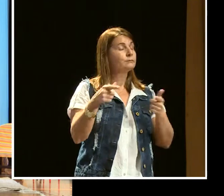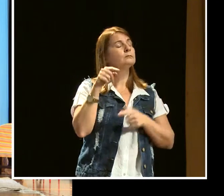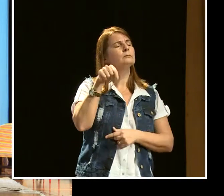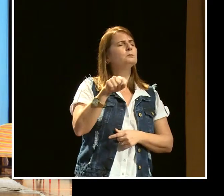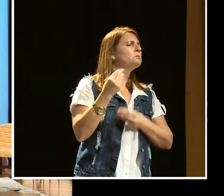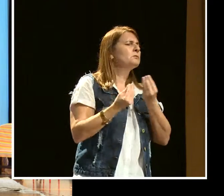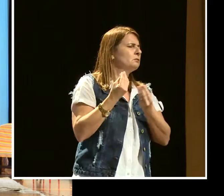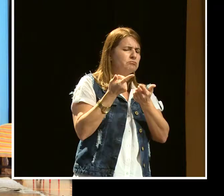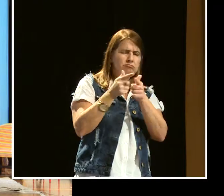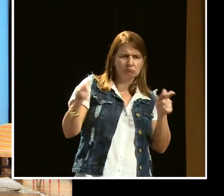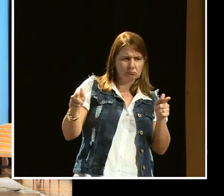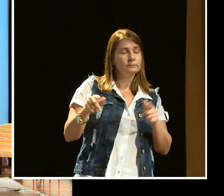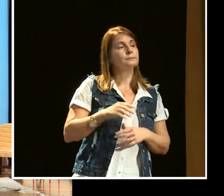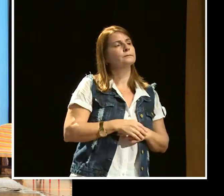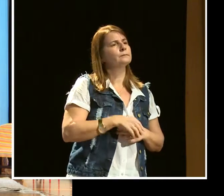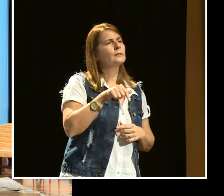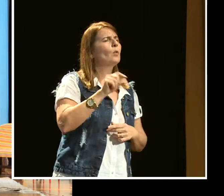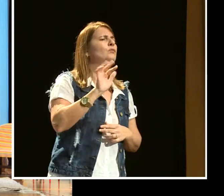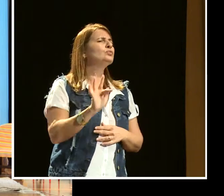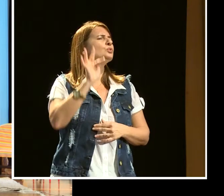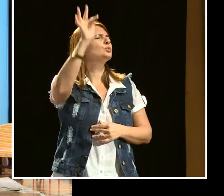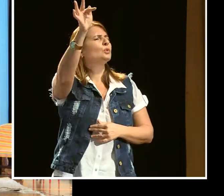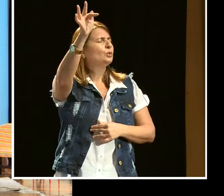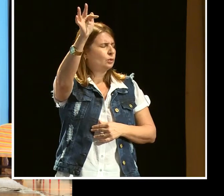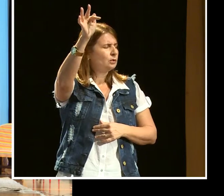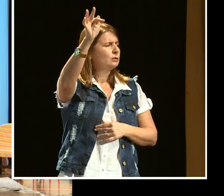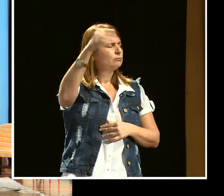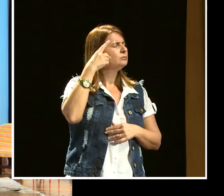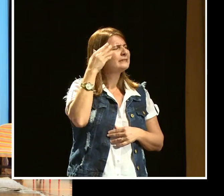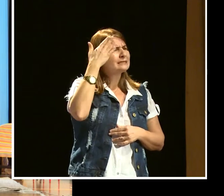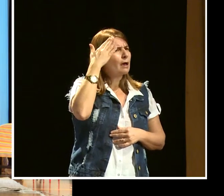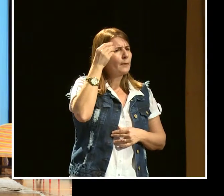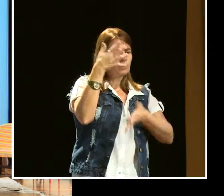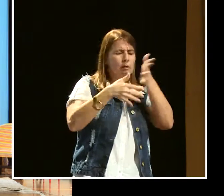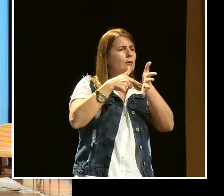deles. E aí, pensando na área gramatical,